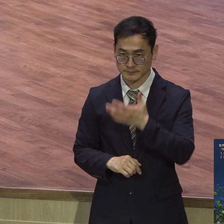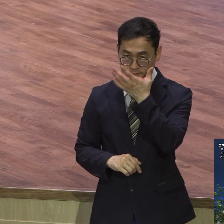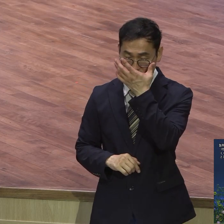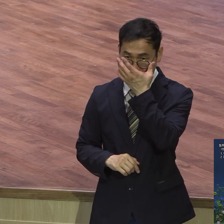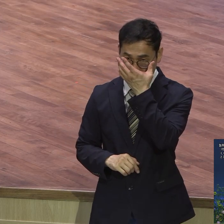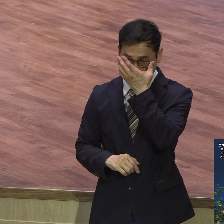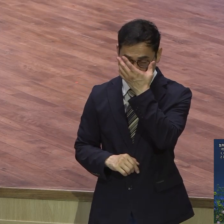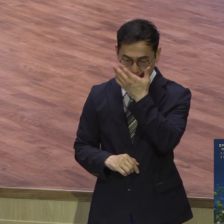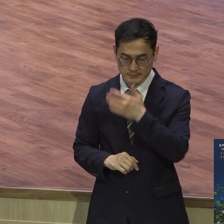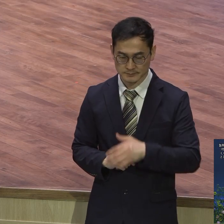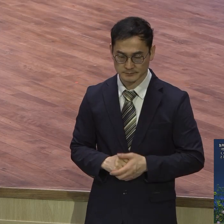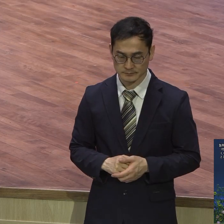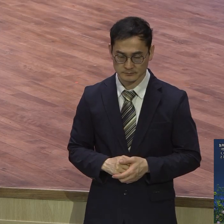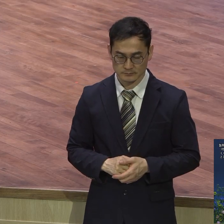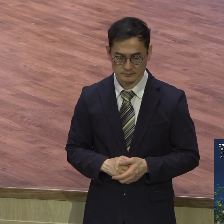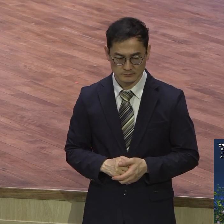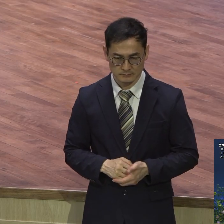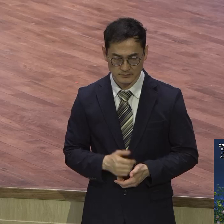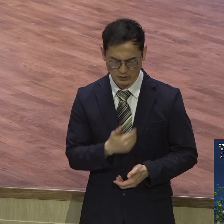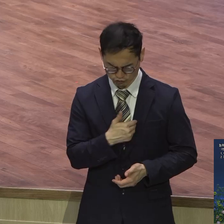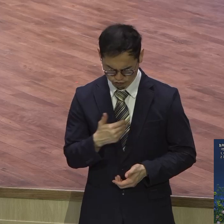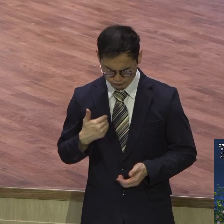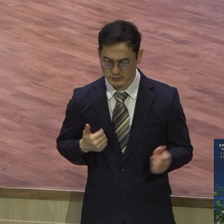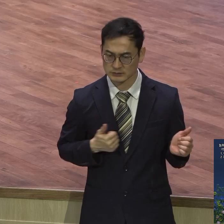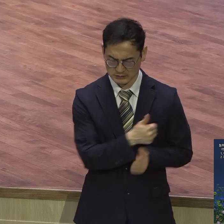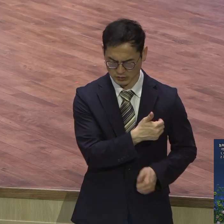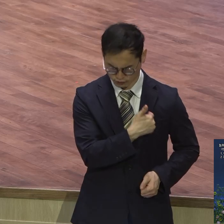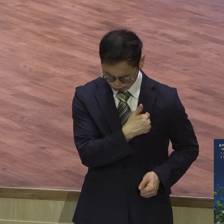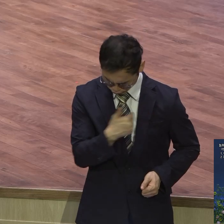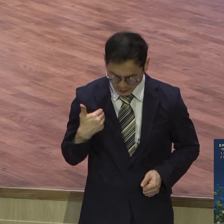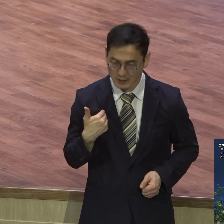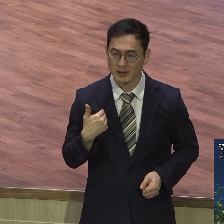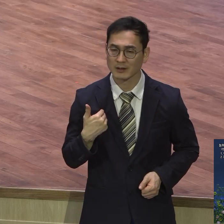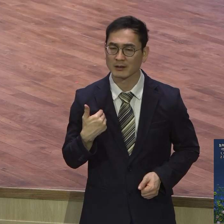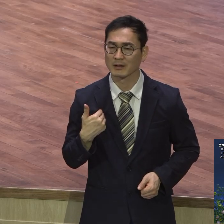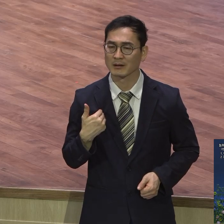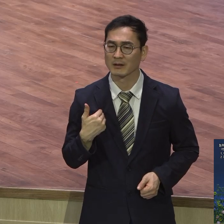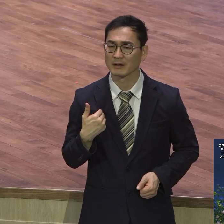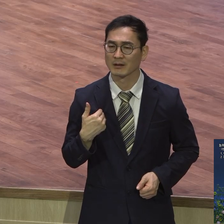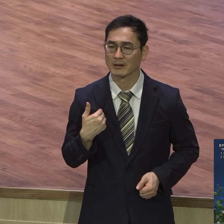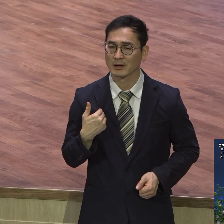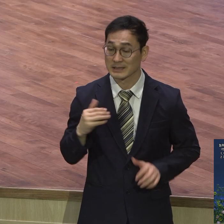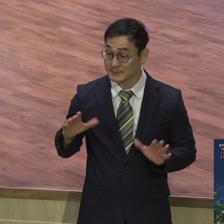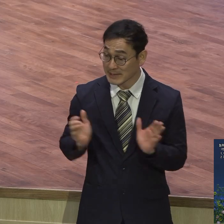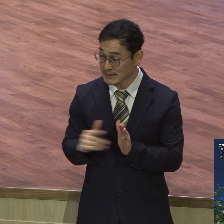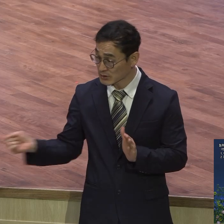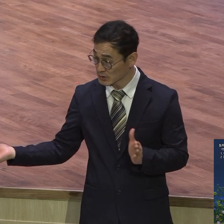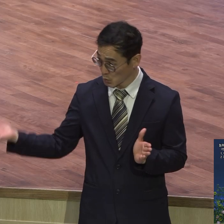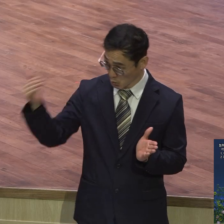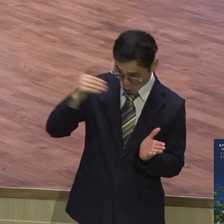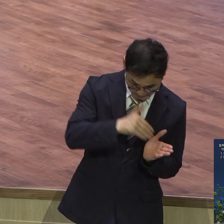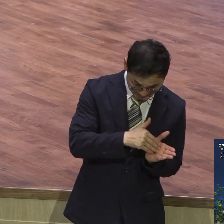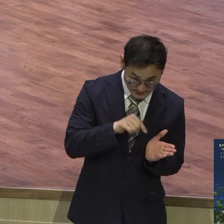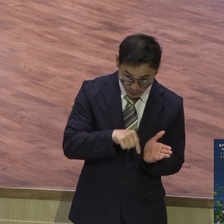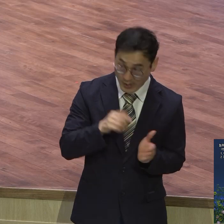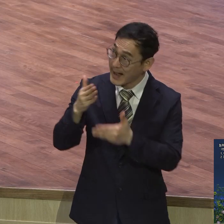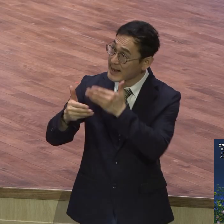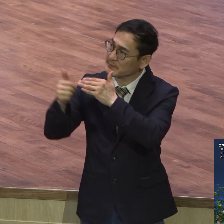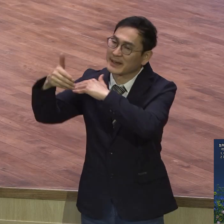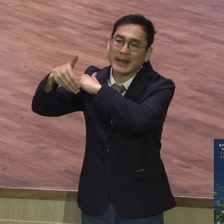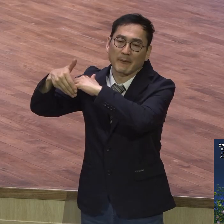능히 이기리라 자신들이 여기까지 온 것은 하나님의 뜻이었고